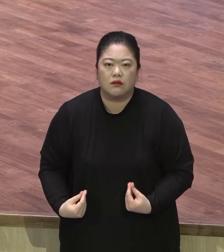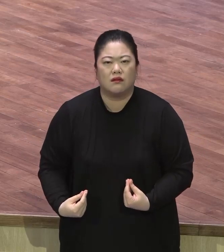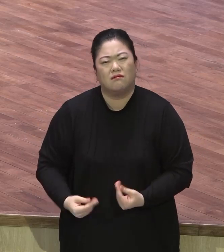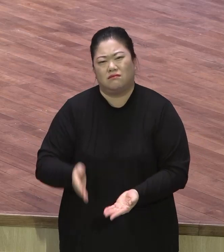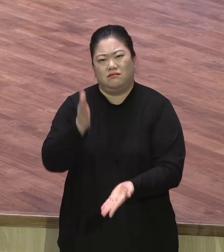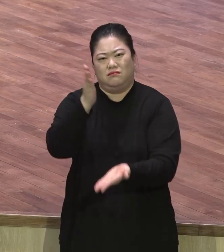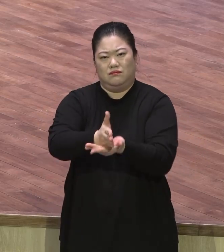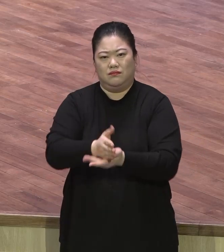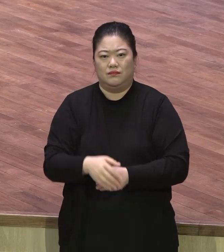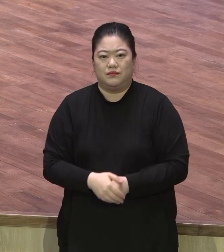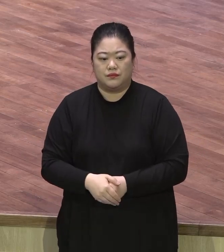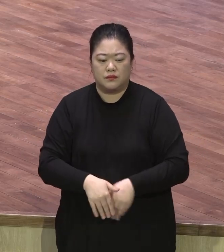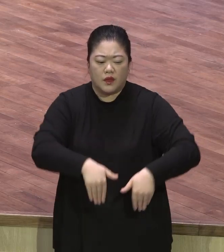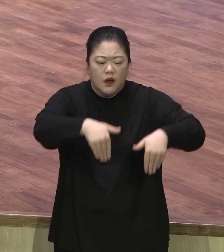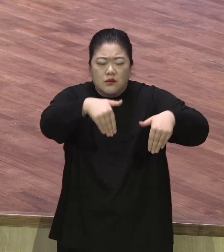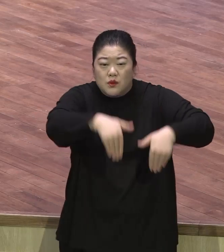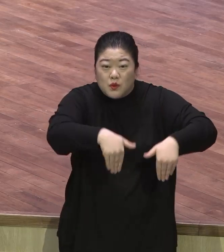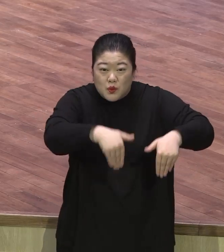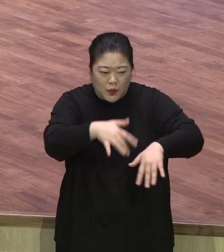노예들의 특징